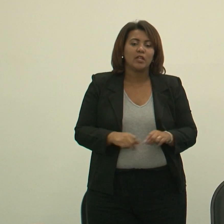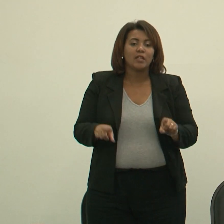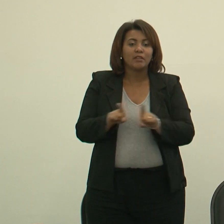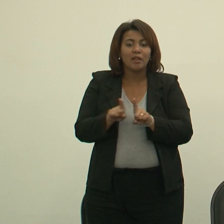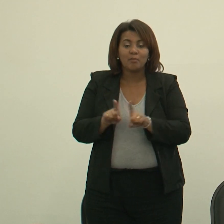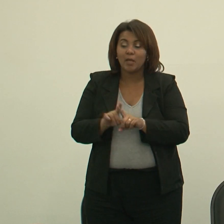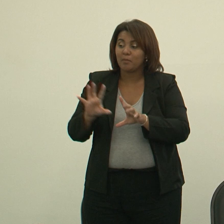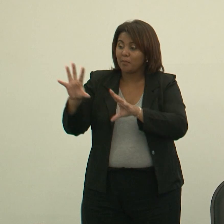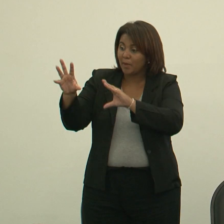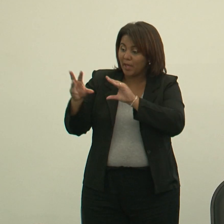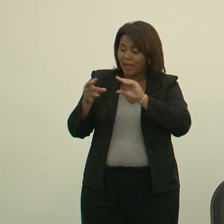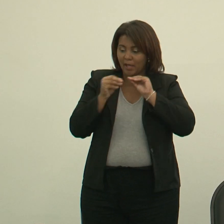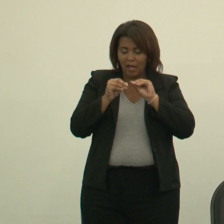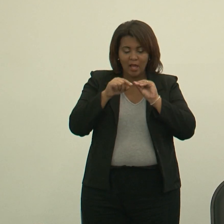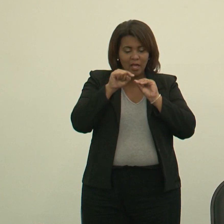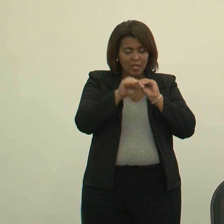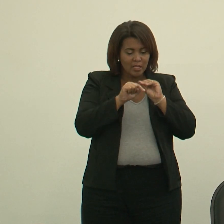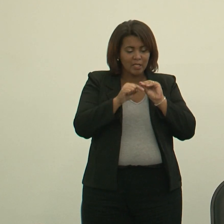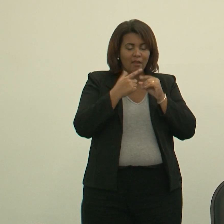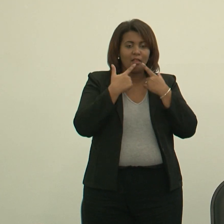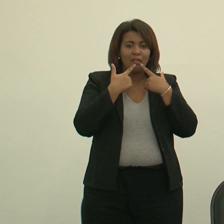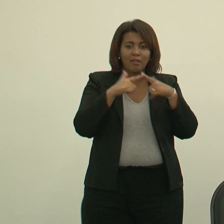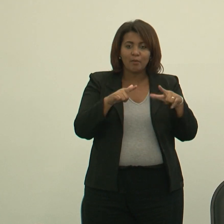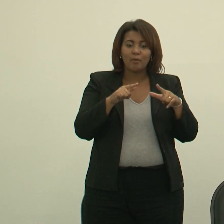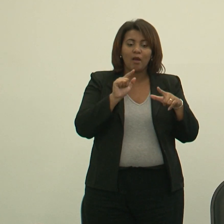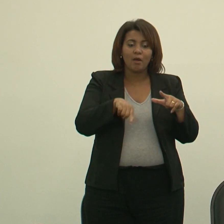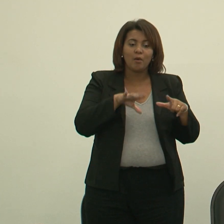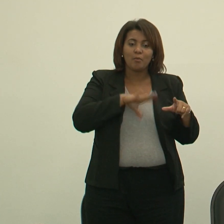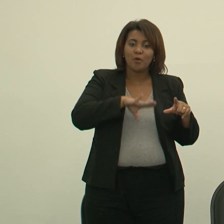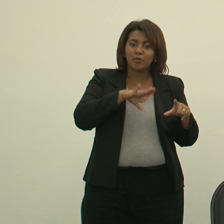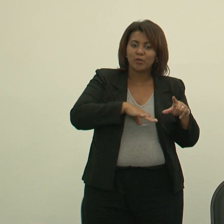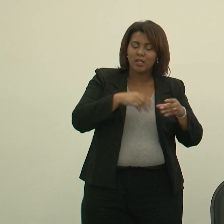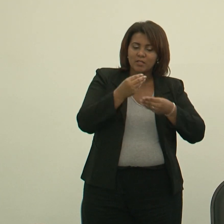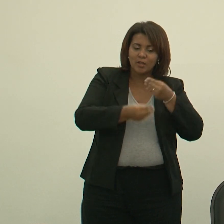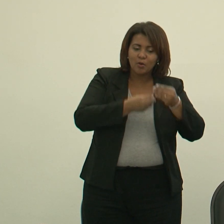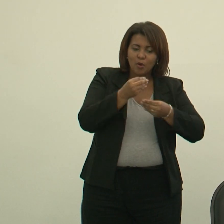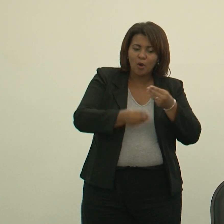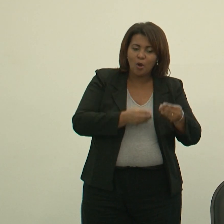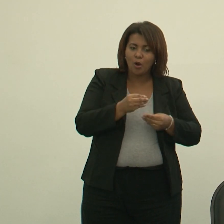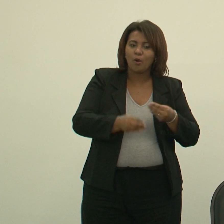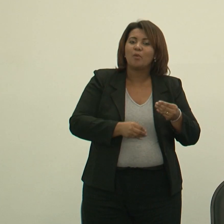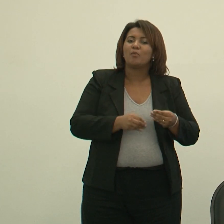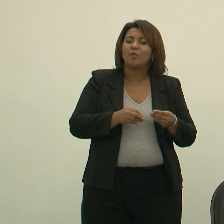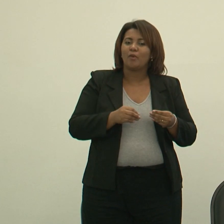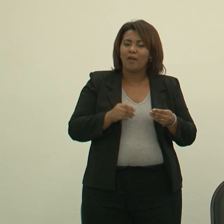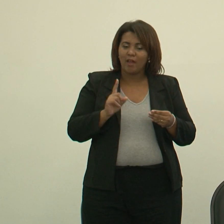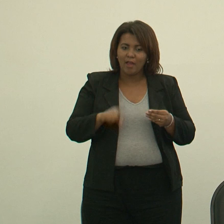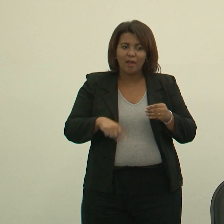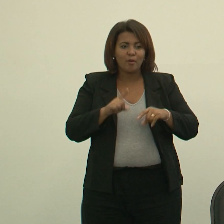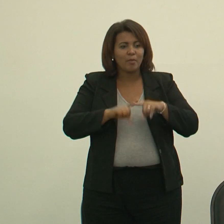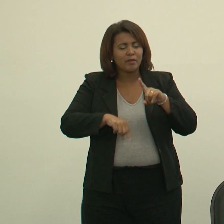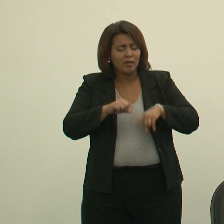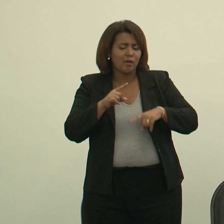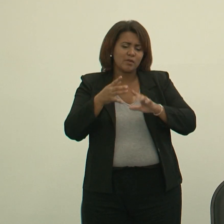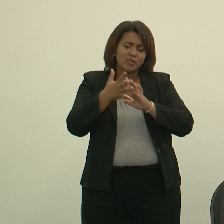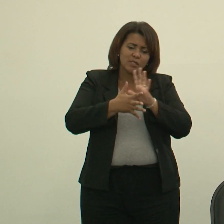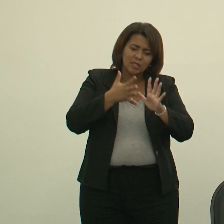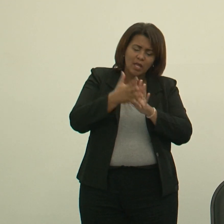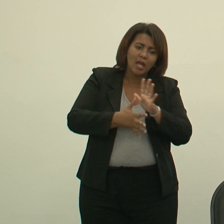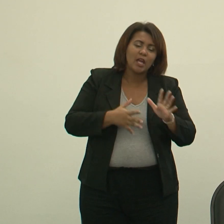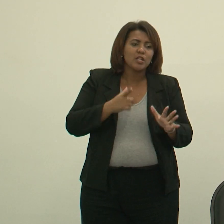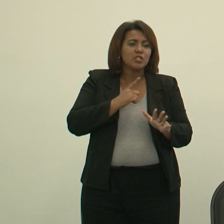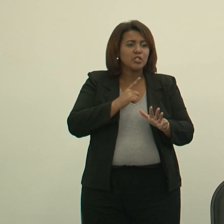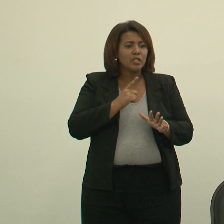língua portuguesa esses assuntos que dizem respeito à surdez. É só um material em língua de sinais? Não, tem muito material. Eu me dei conta